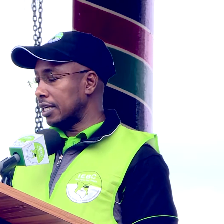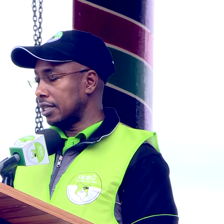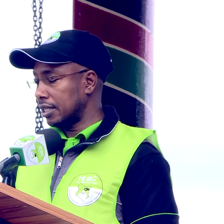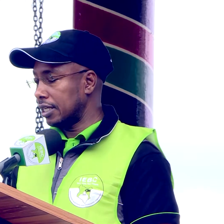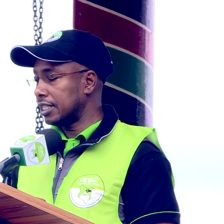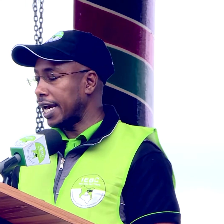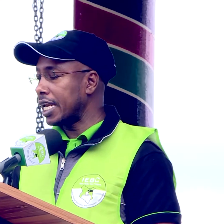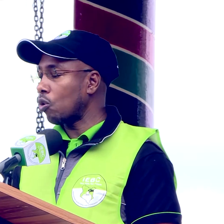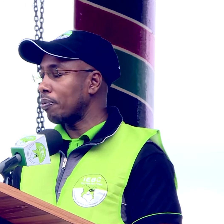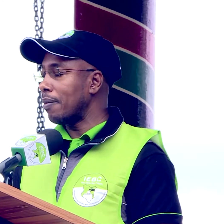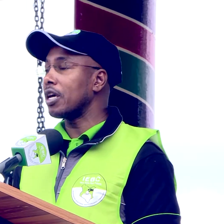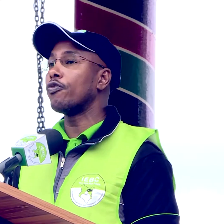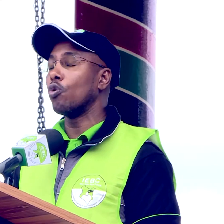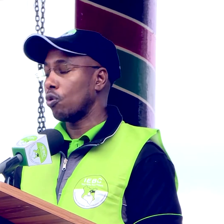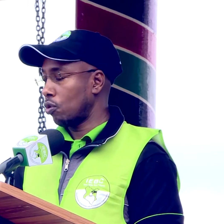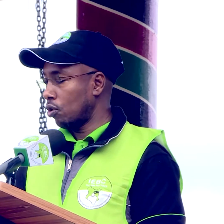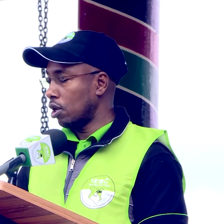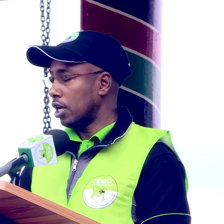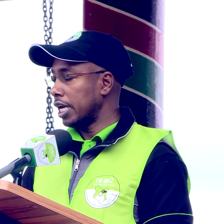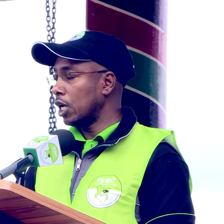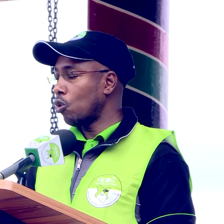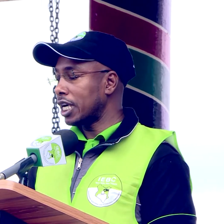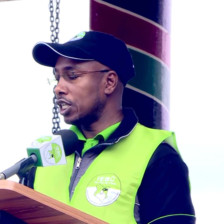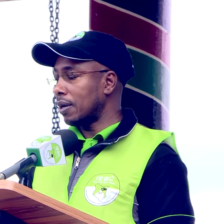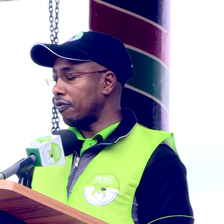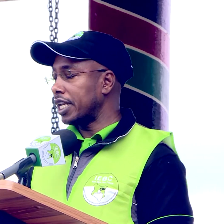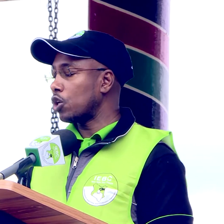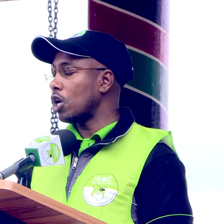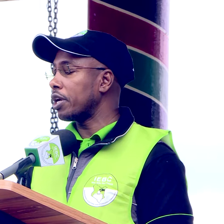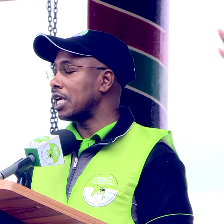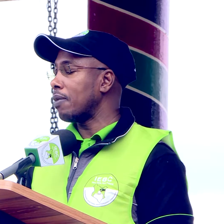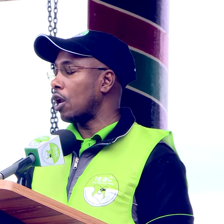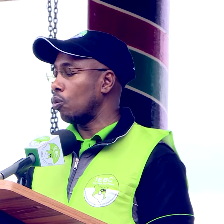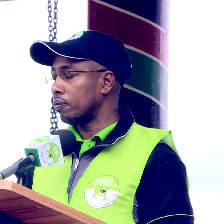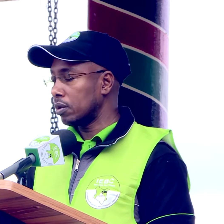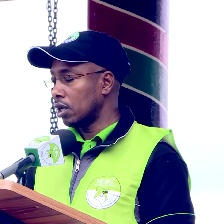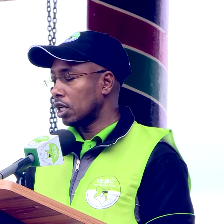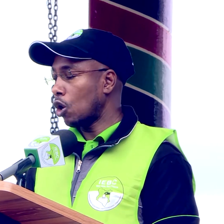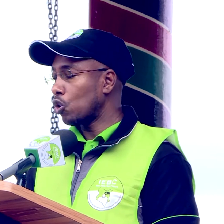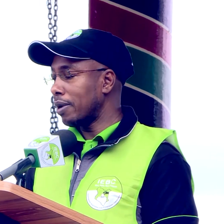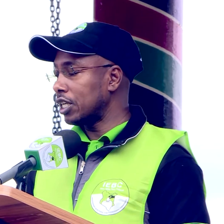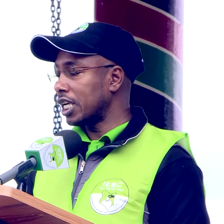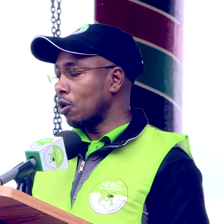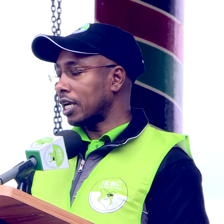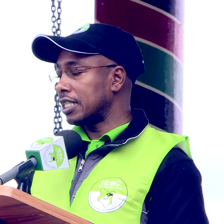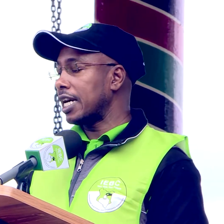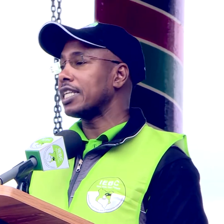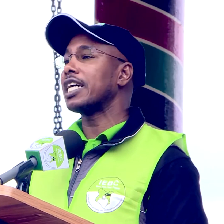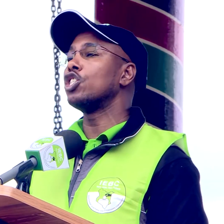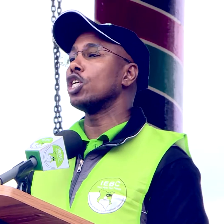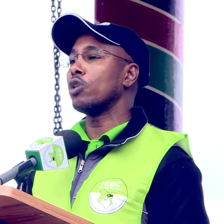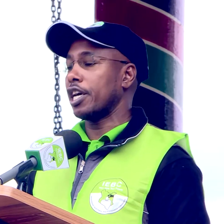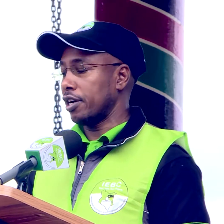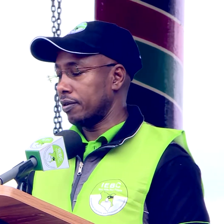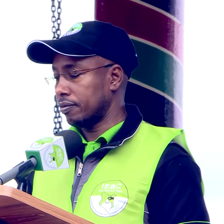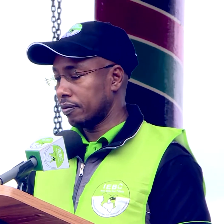hii itaenda kwa muda mrefu ili kuhakikisha mafanikio ya wiki hii maalum na kuimarisha demokrasia katika